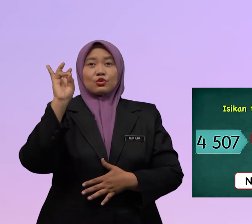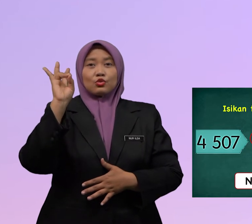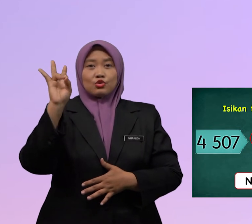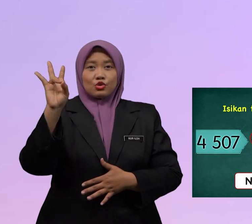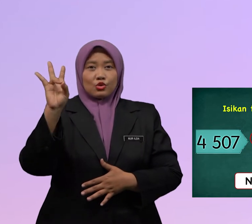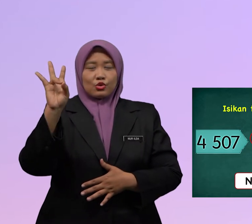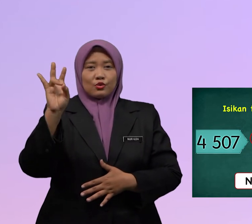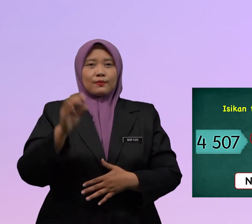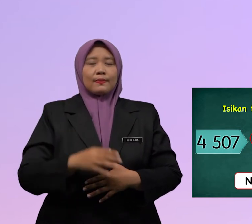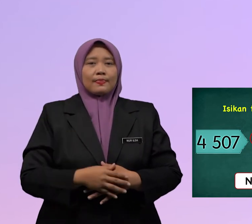4,507.